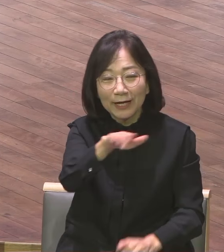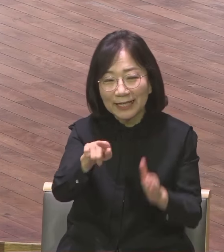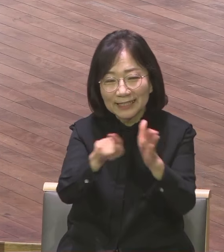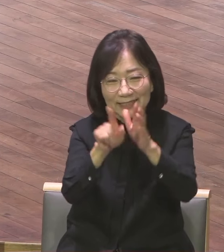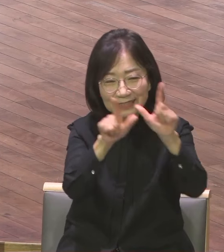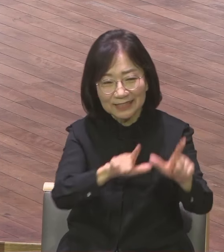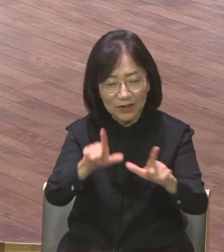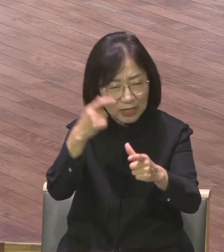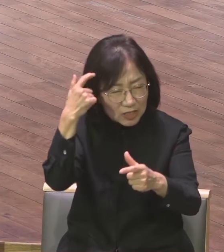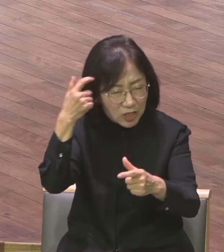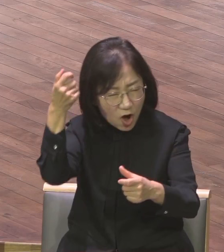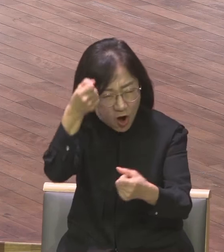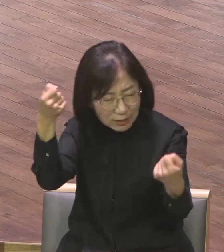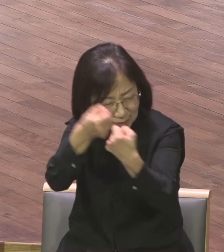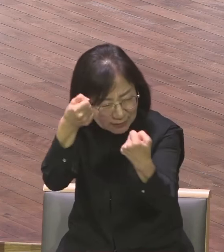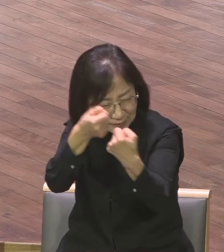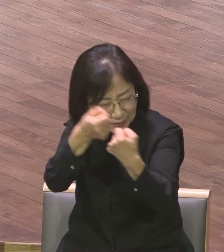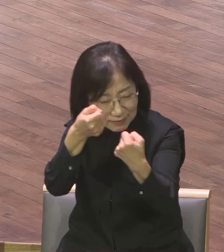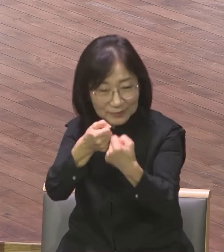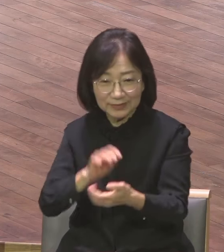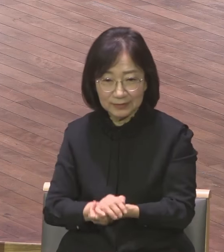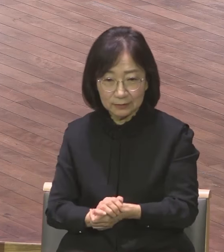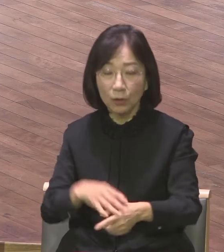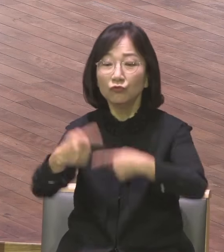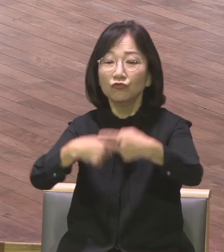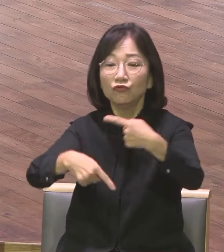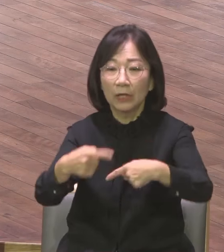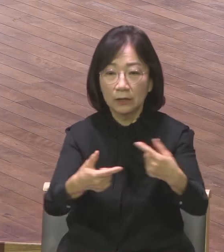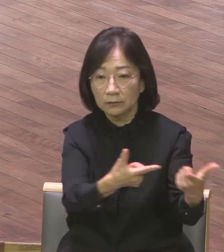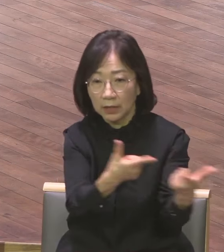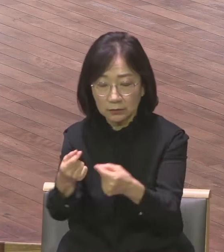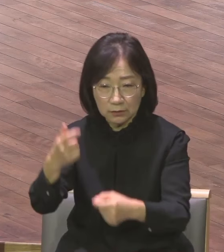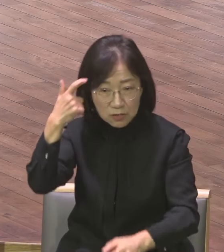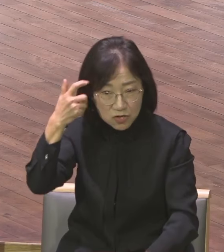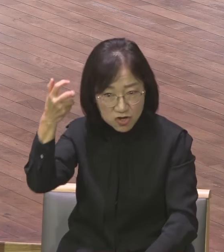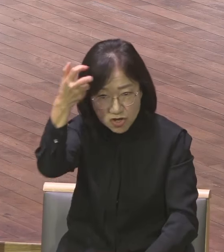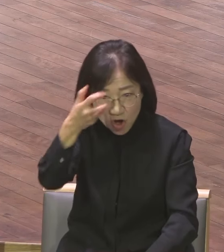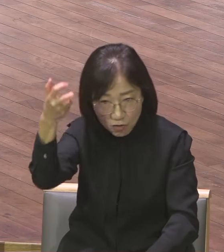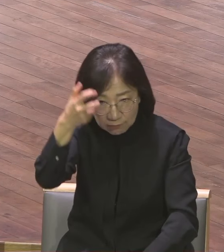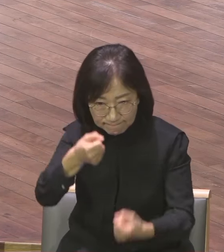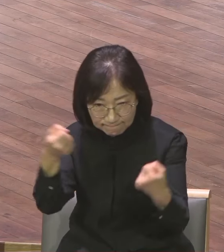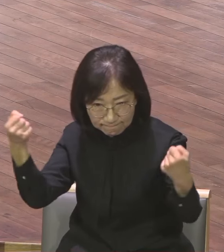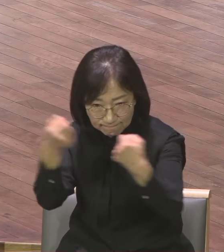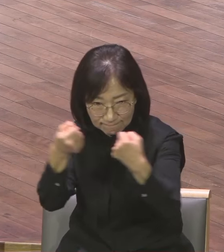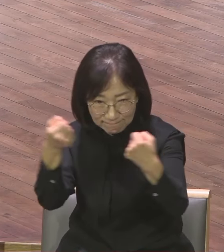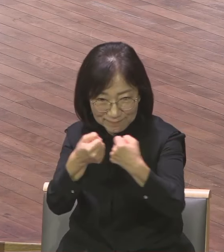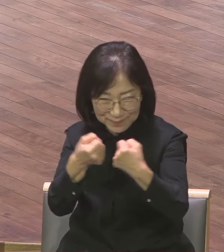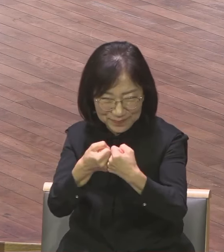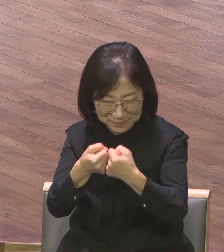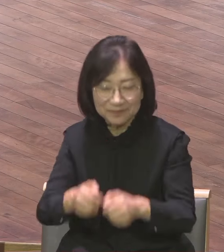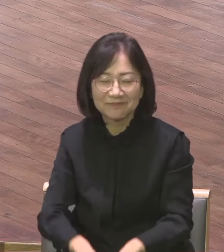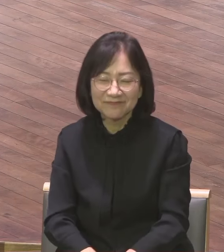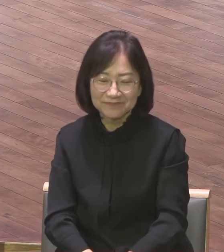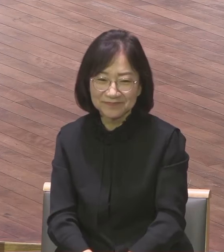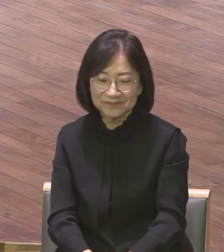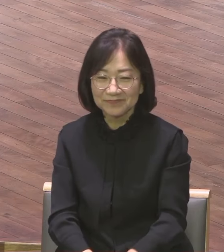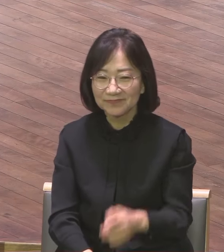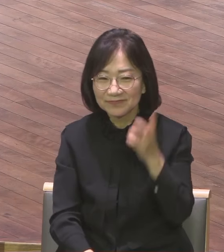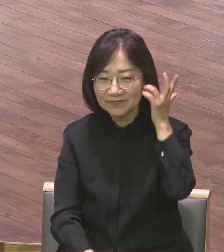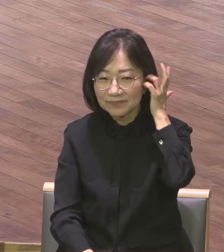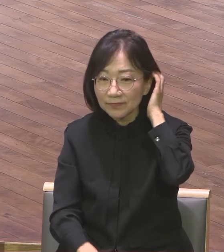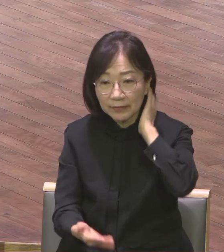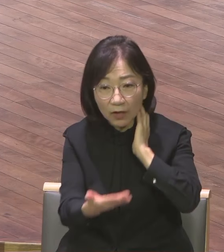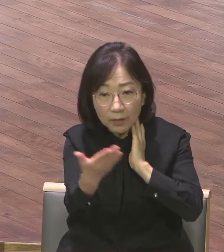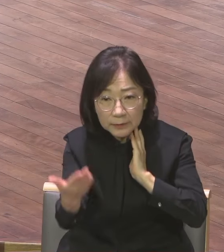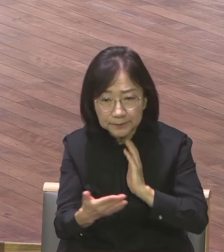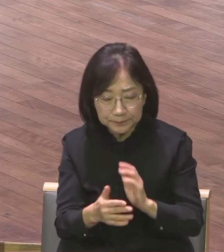영적 싸움. 같이 봅시다. 영적 싸움. 오늘부터 이번 한 주간만이라도요. 뭐 이게 오고